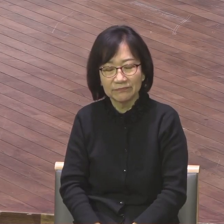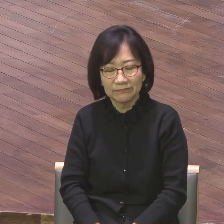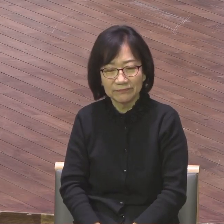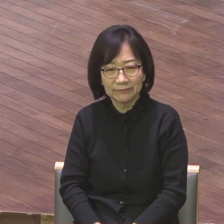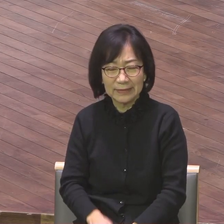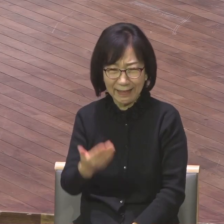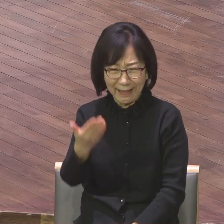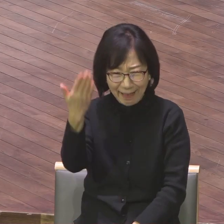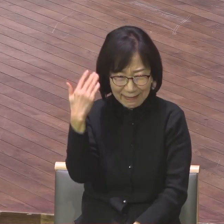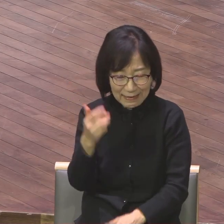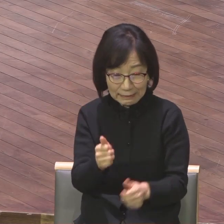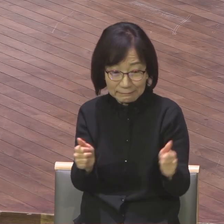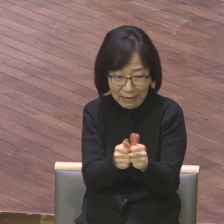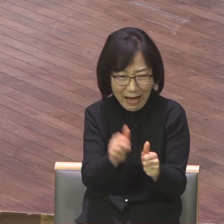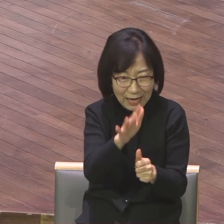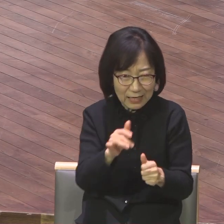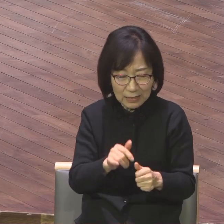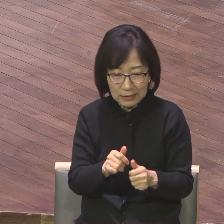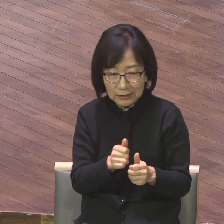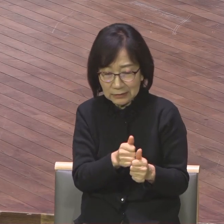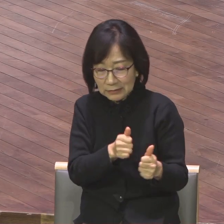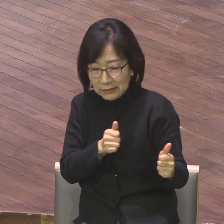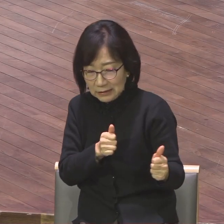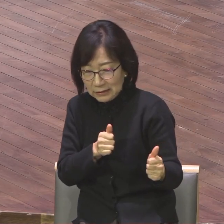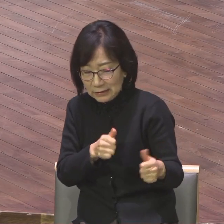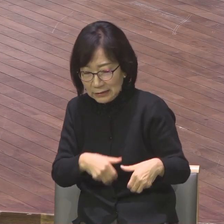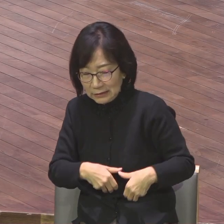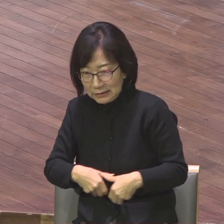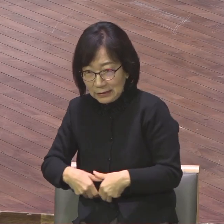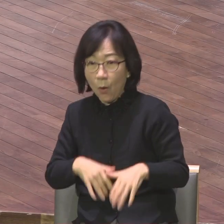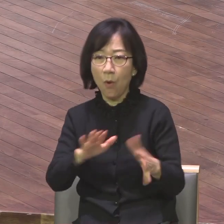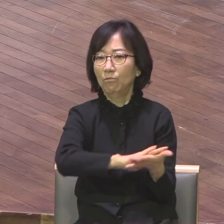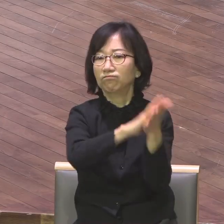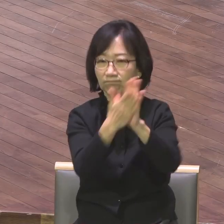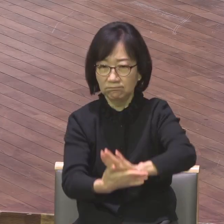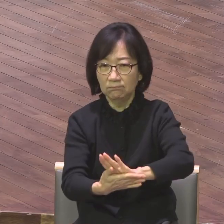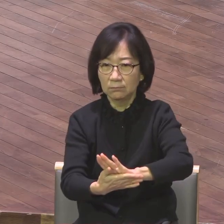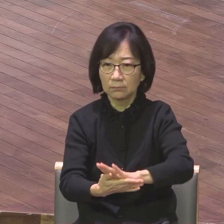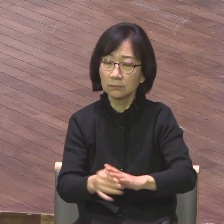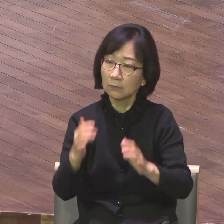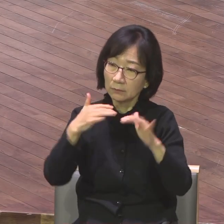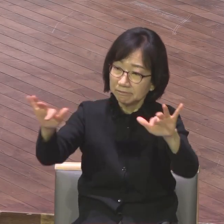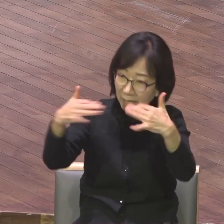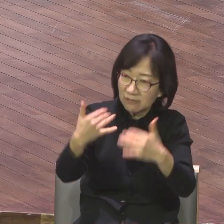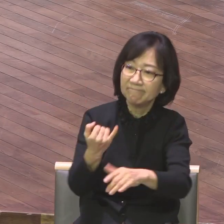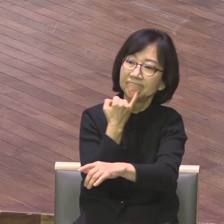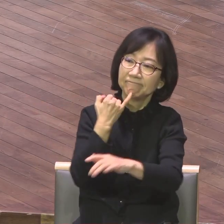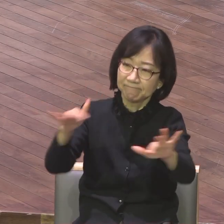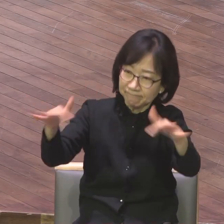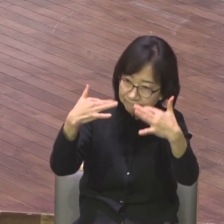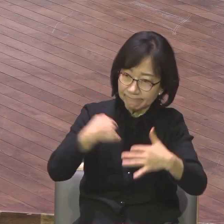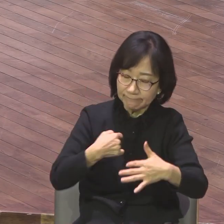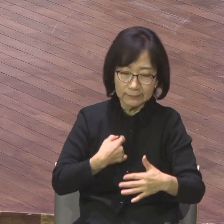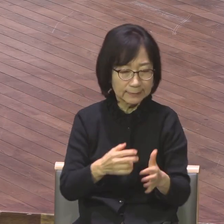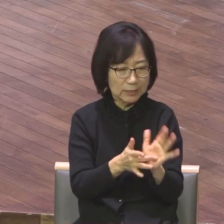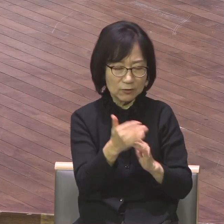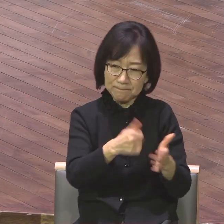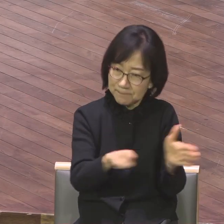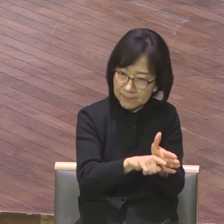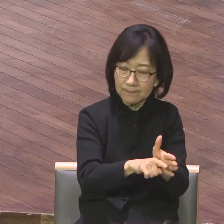한마디로 전에는 숨어있던 제사인데 이제는 드러난 제사로 십자가 사건 통해서 제가 볼